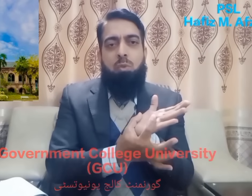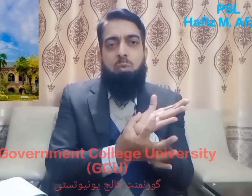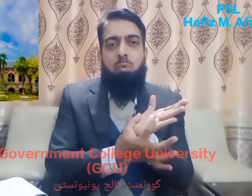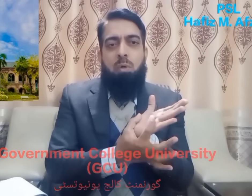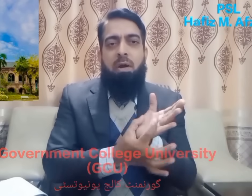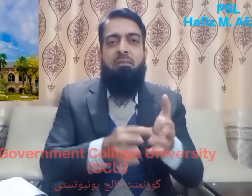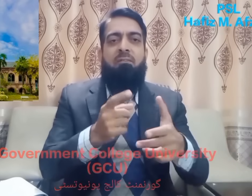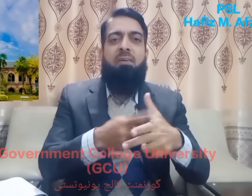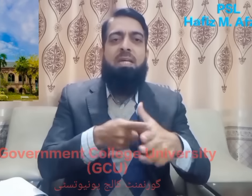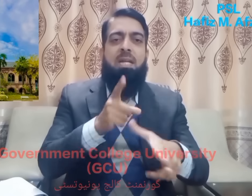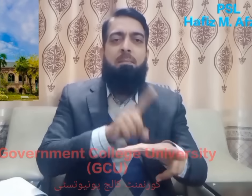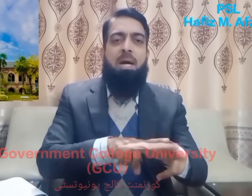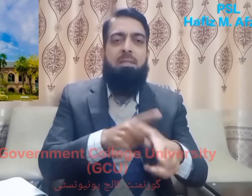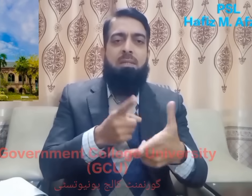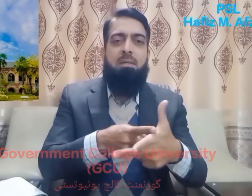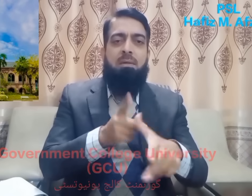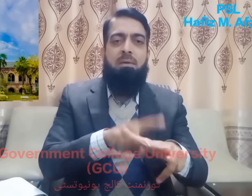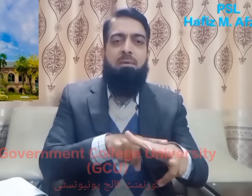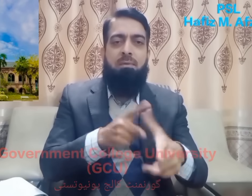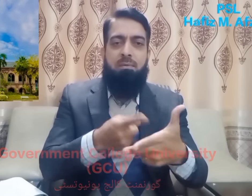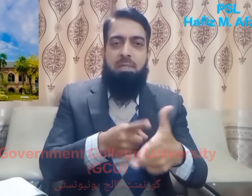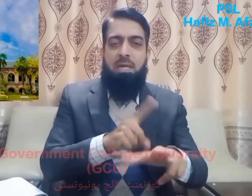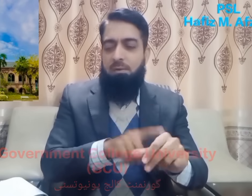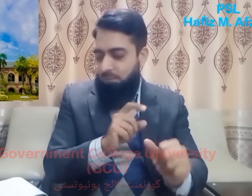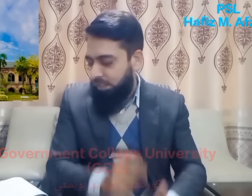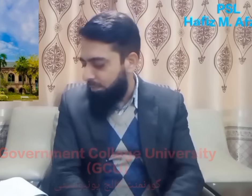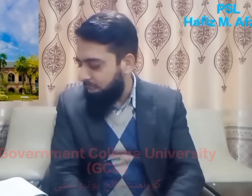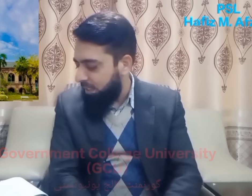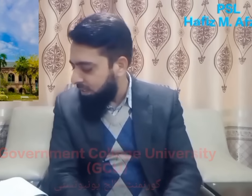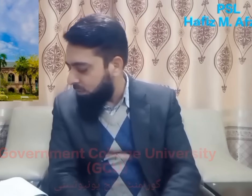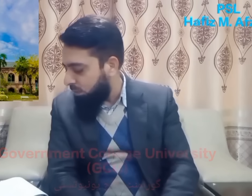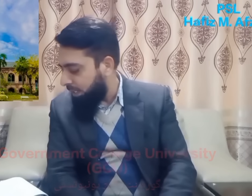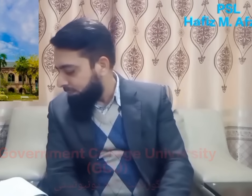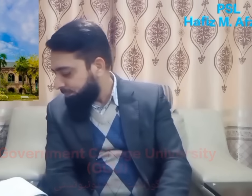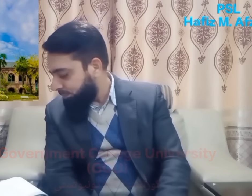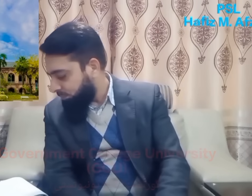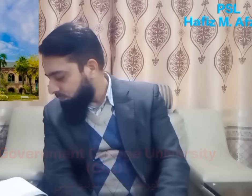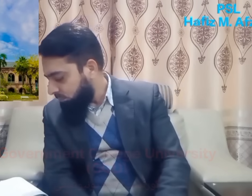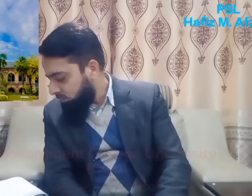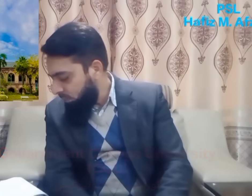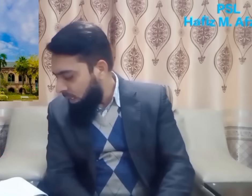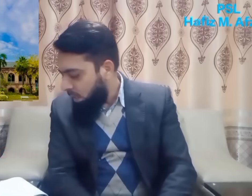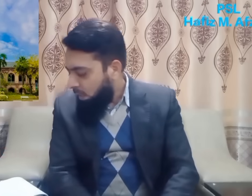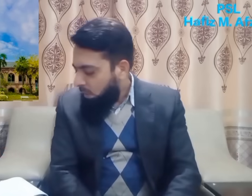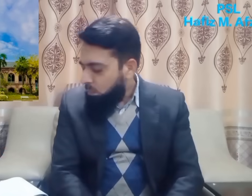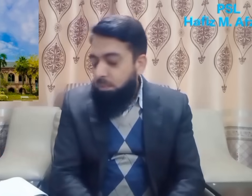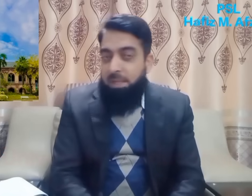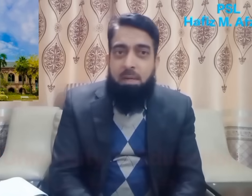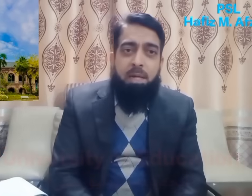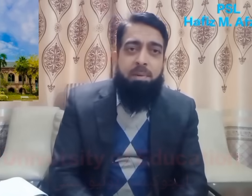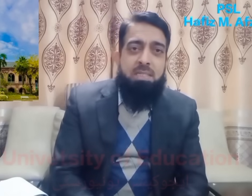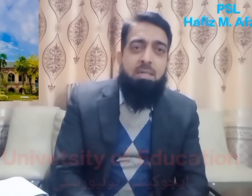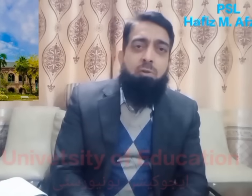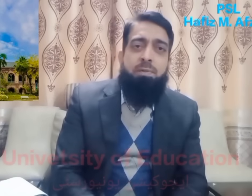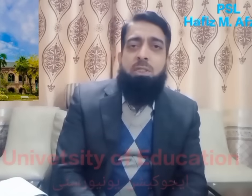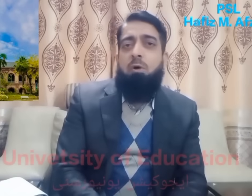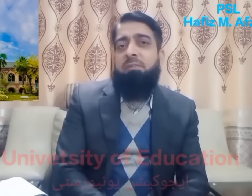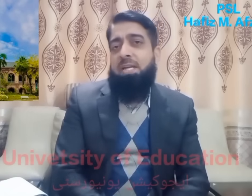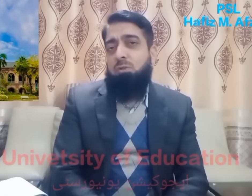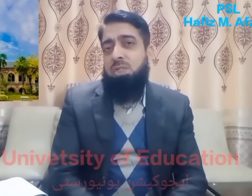GCU फैसलाबाद, ये फैसलाबाद का साइन हो गया। उसके बाद हमारे पास एक यूनिवर्सिटी ऑफ